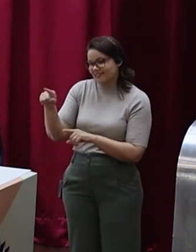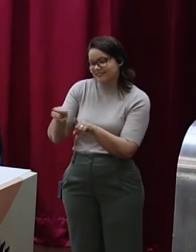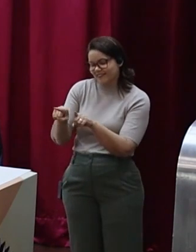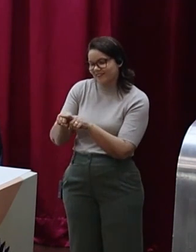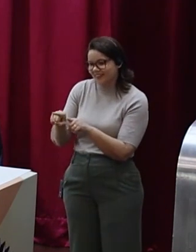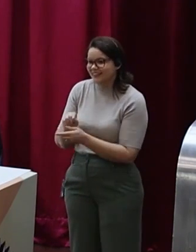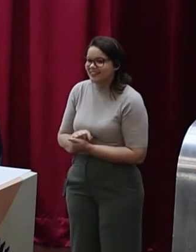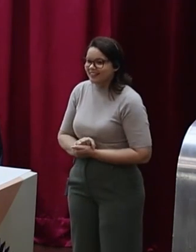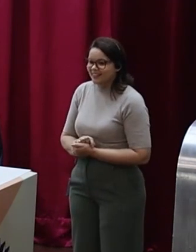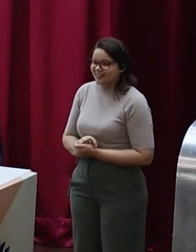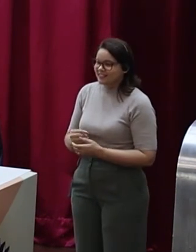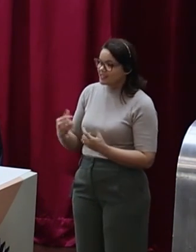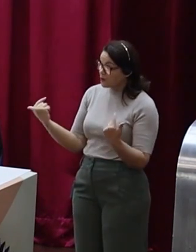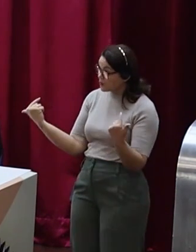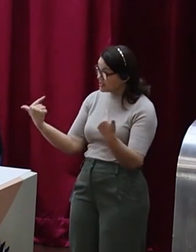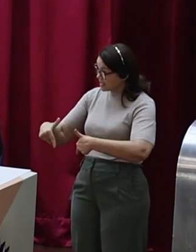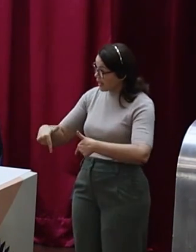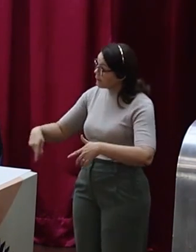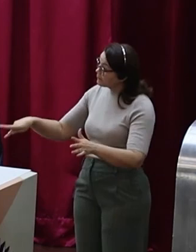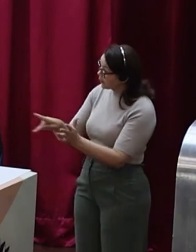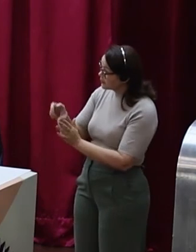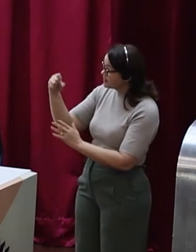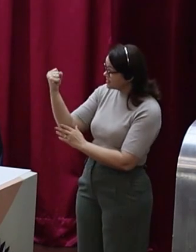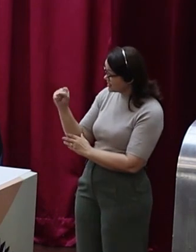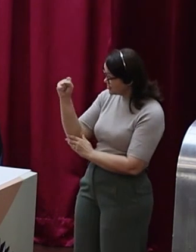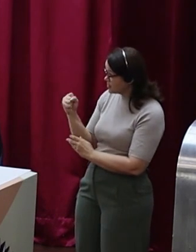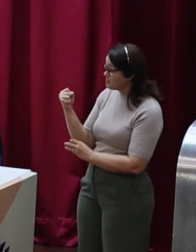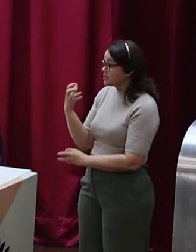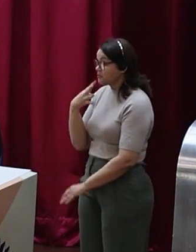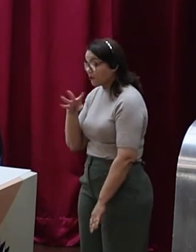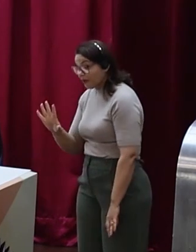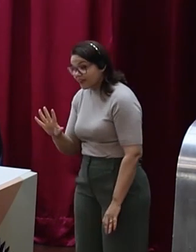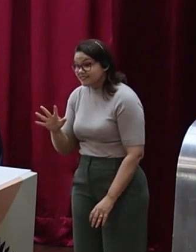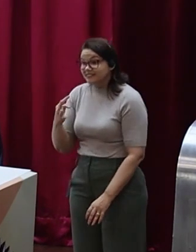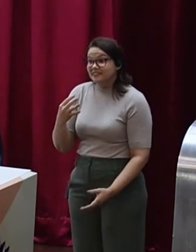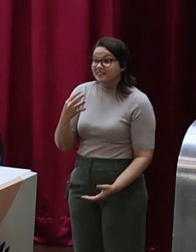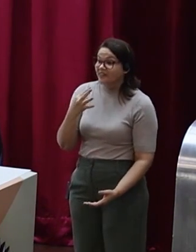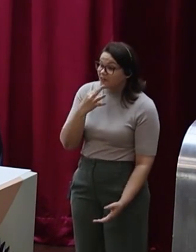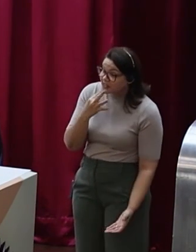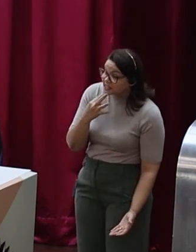também. São os slammers de Sergipe, para quem não conhece, vai conhecer o gênero, e quem conhece vai conhecer